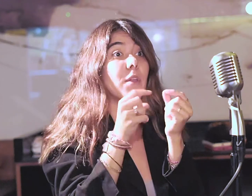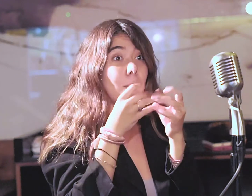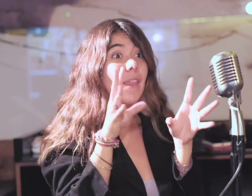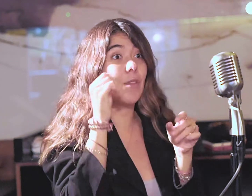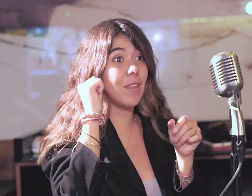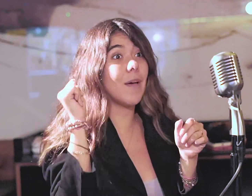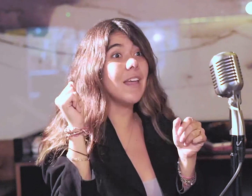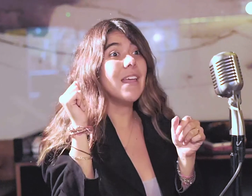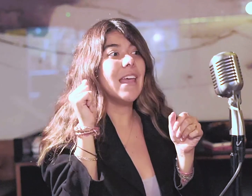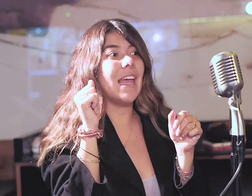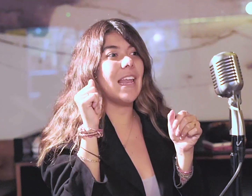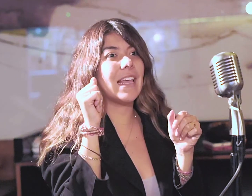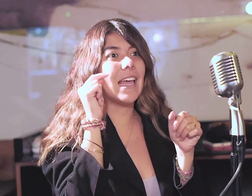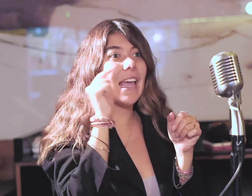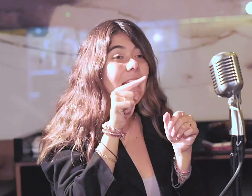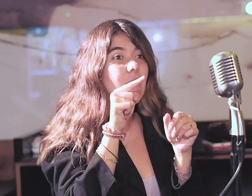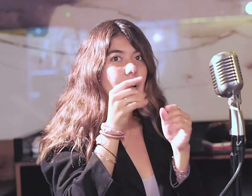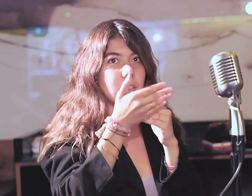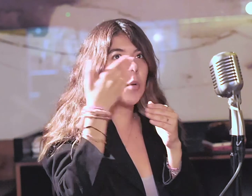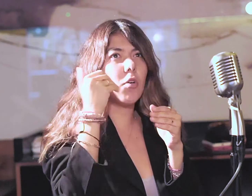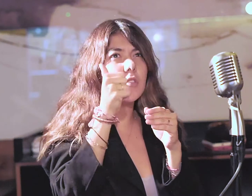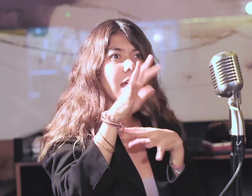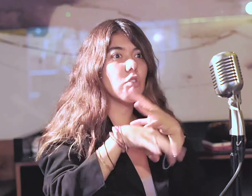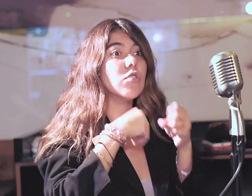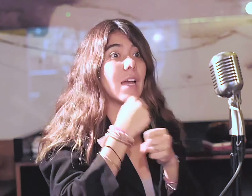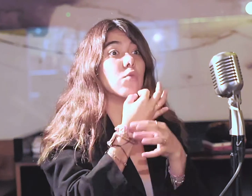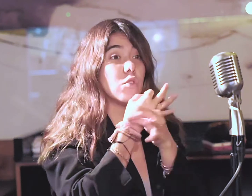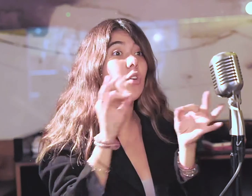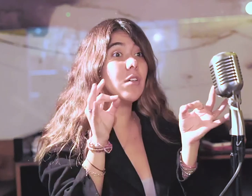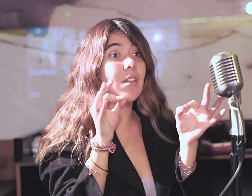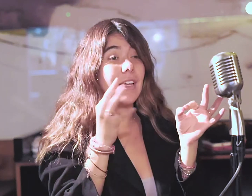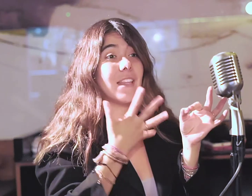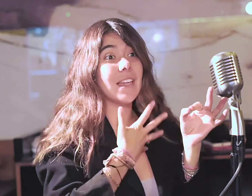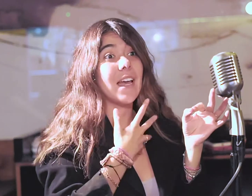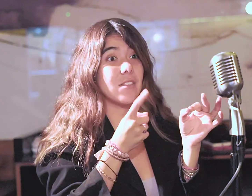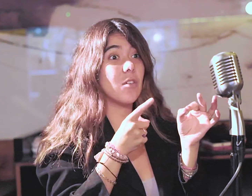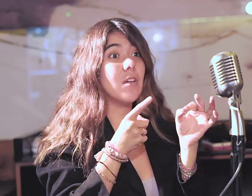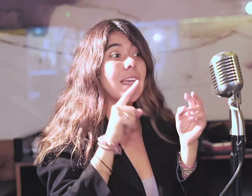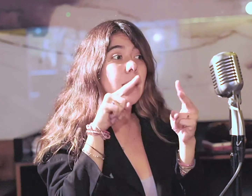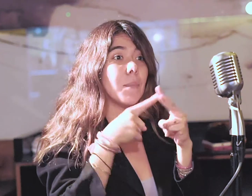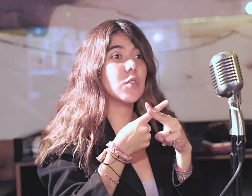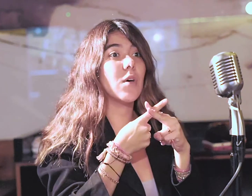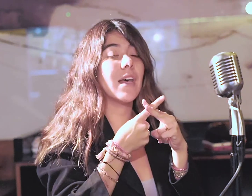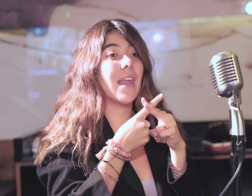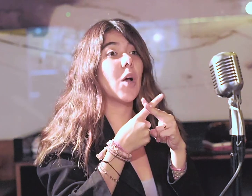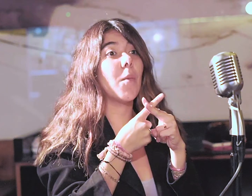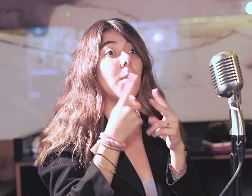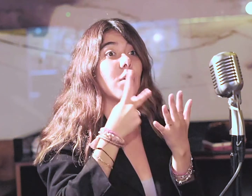tipo de pérdida auditiva en el que él hace como 11 años anunció que tenía esto y él empezó a crear como